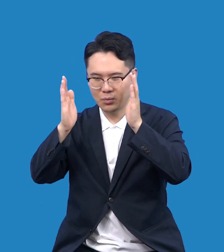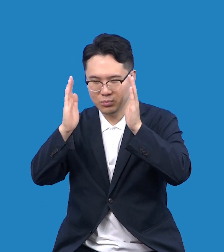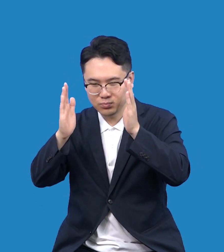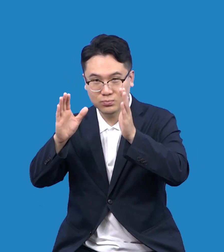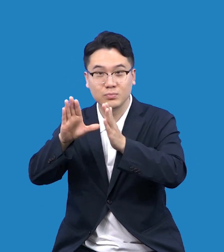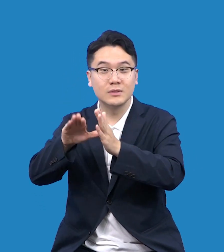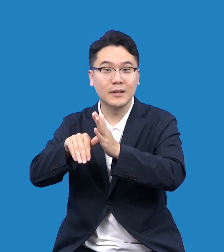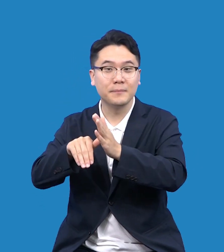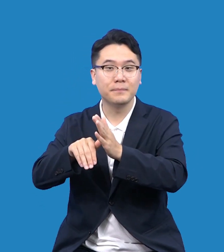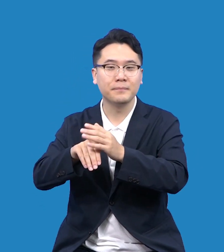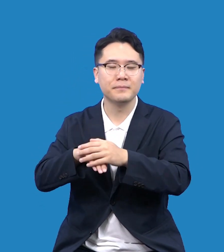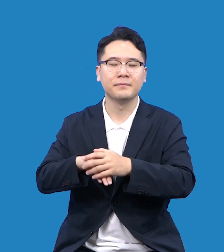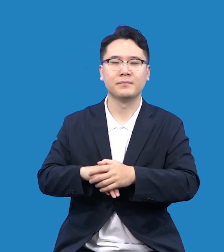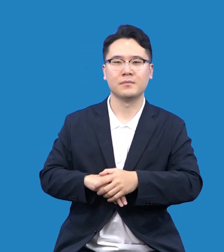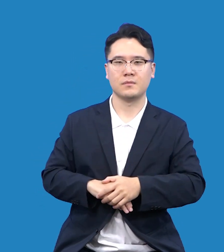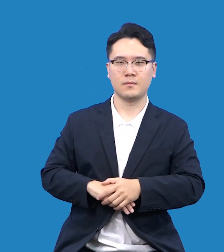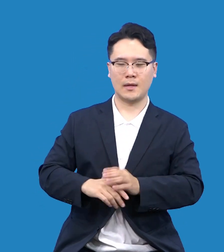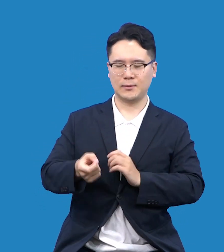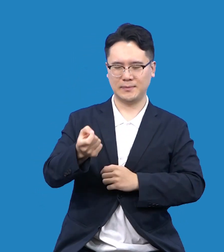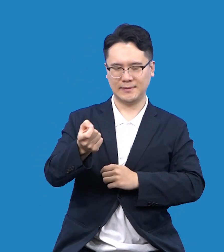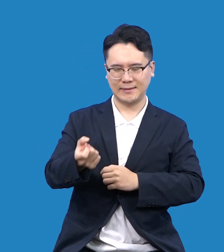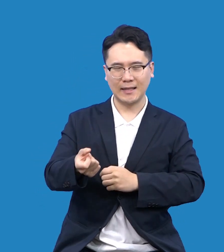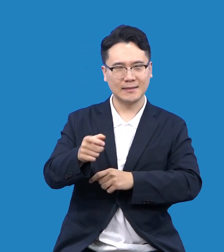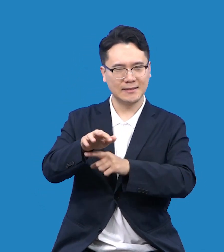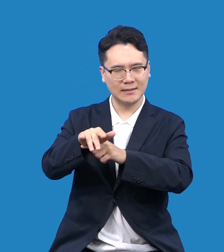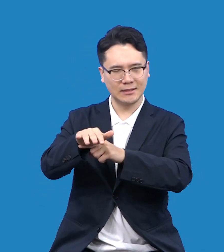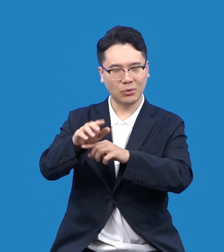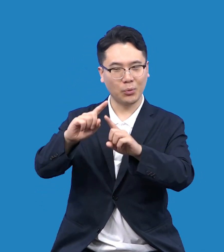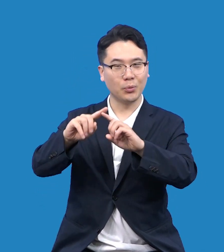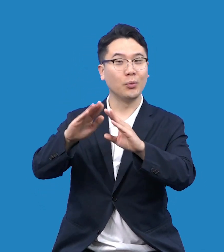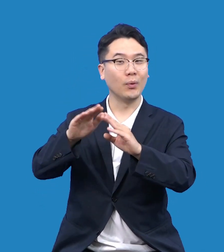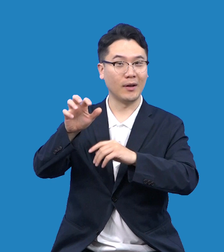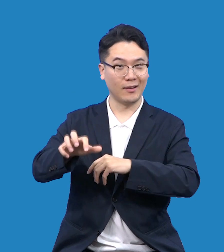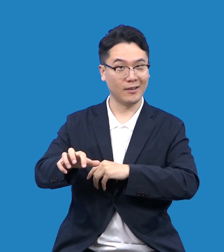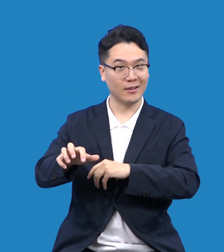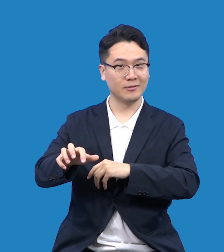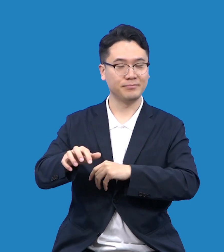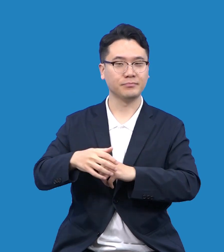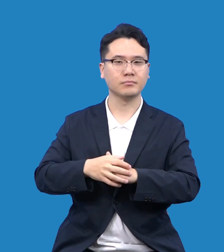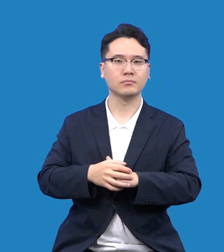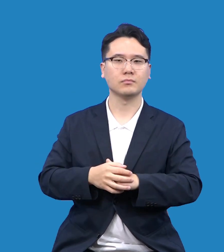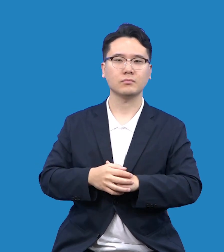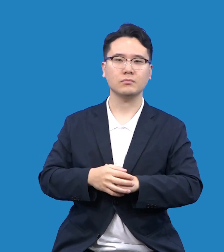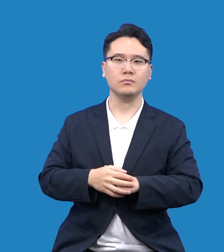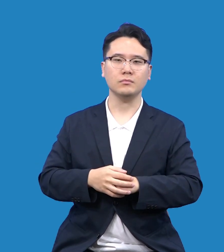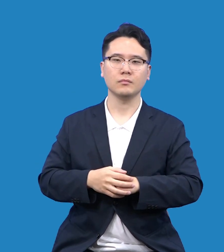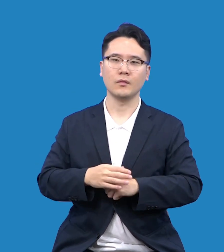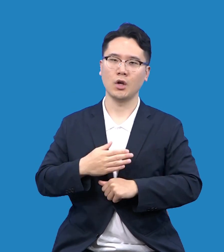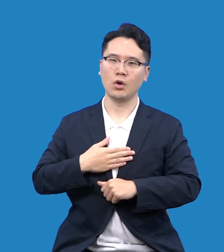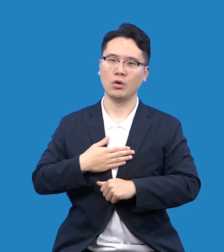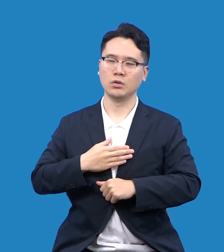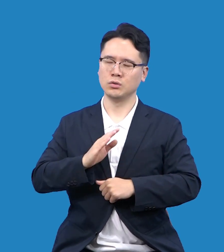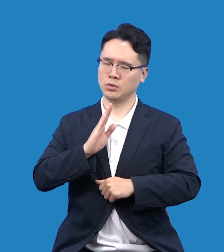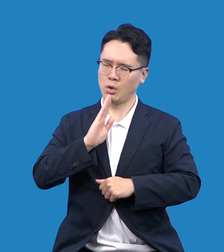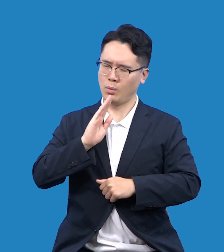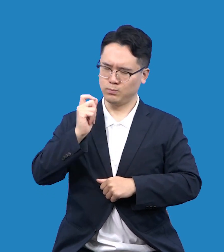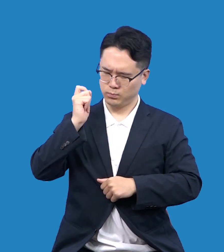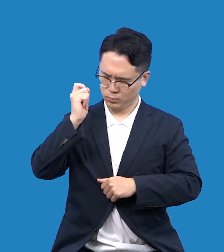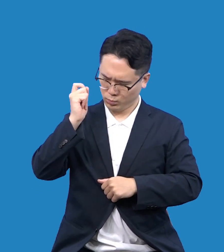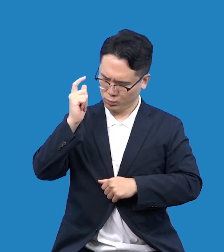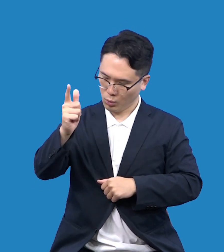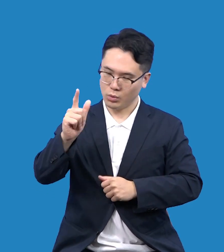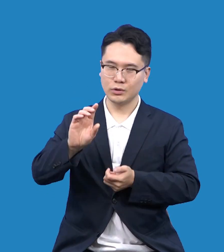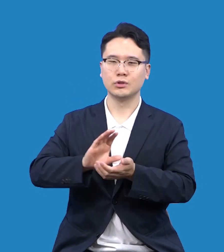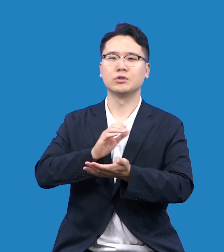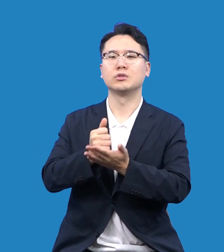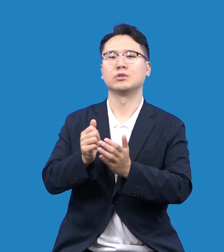아주 작은 시골 교회예요. 근데 아주 놀라운 교회였습니다. 저는 거기서 훌륭한 그리스도인, 성숙한 그리스도인들을